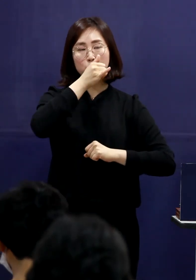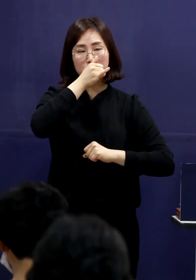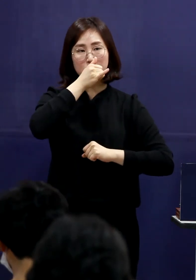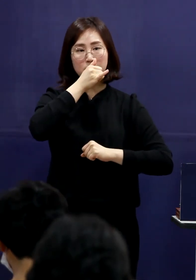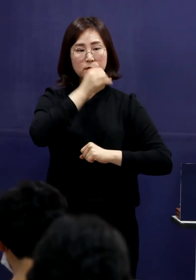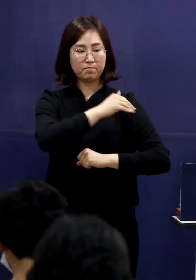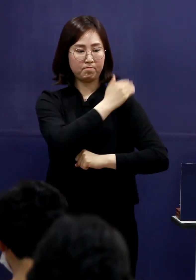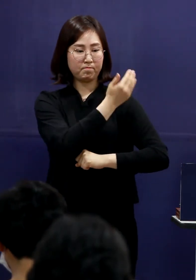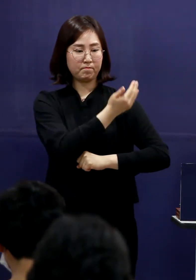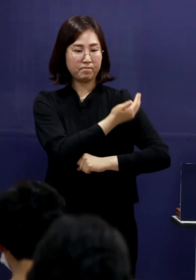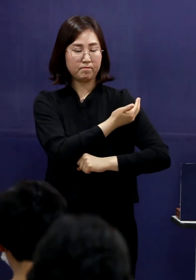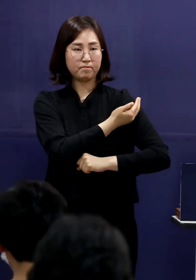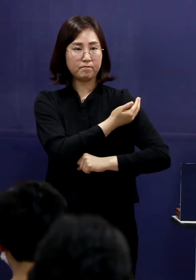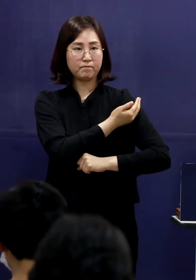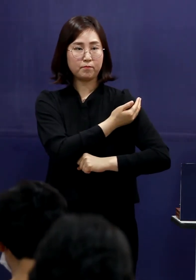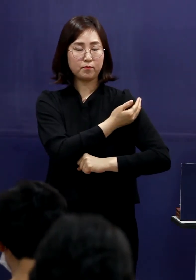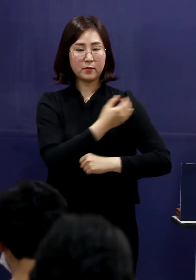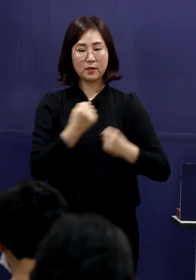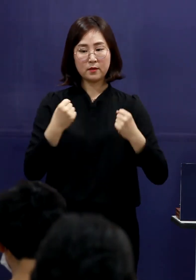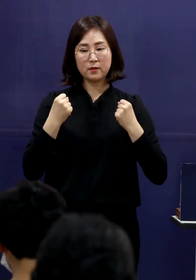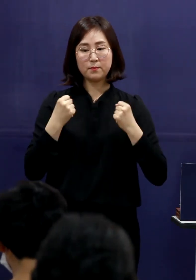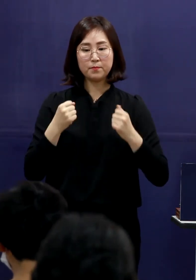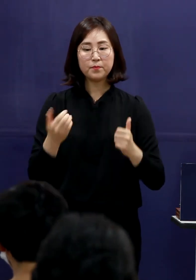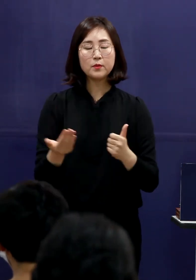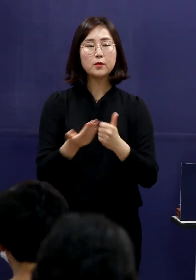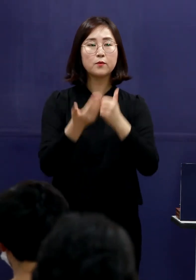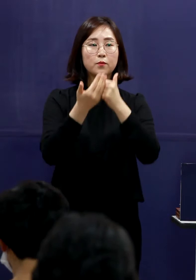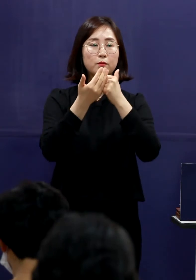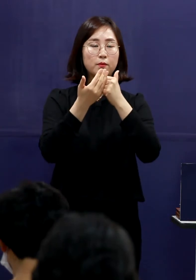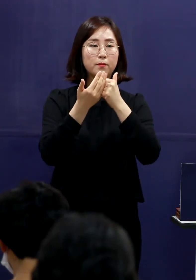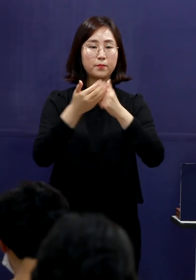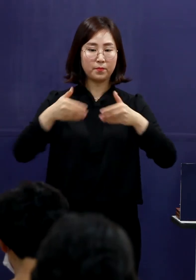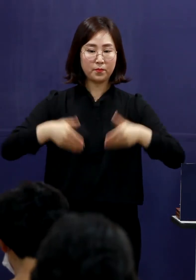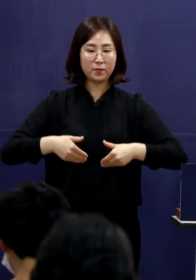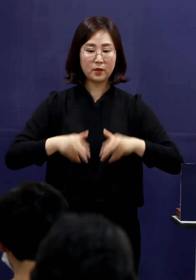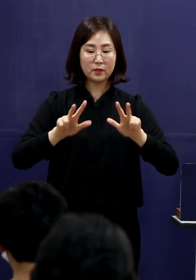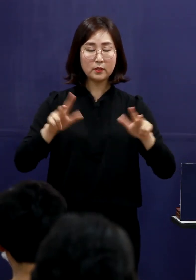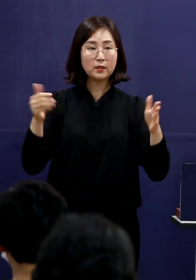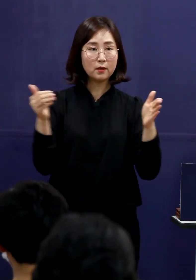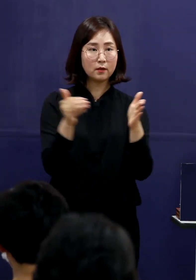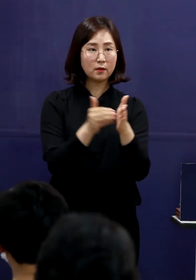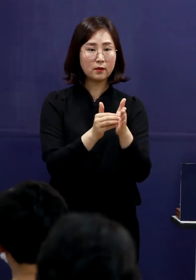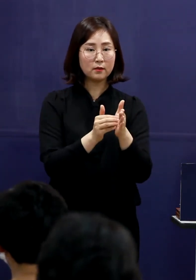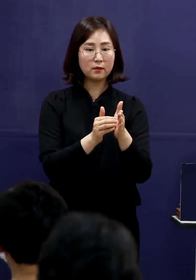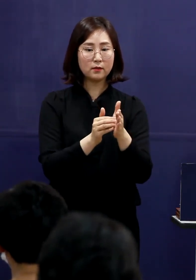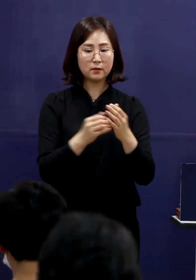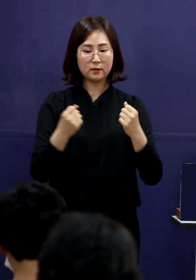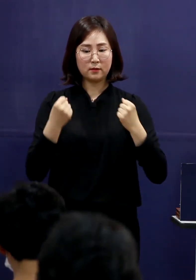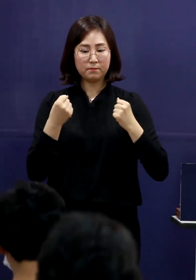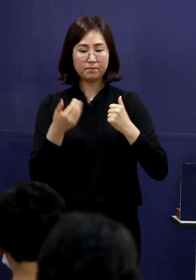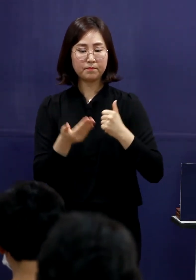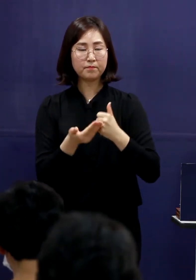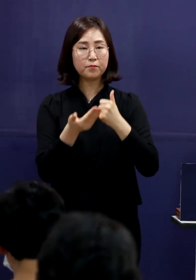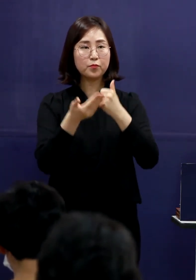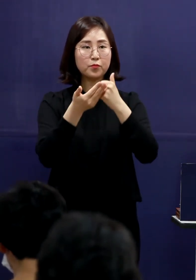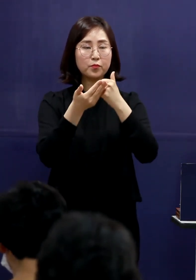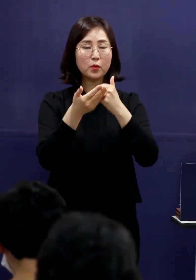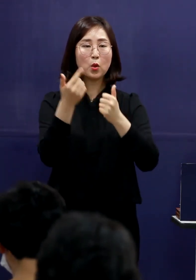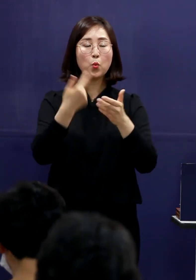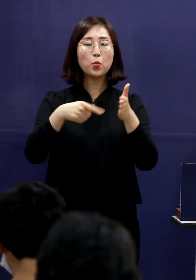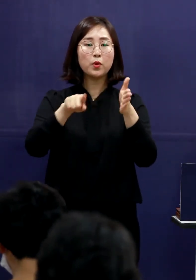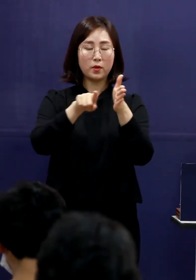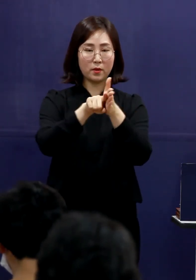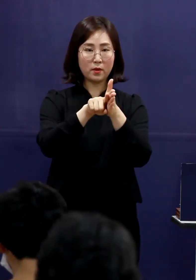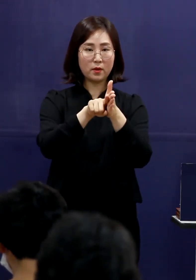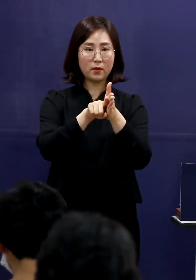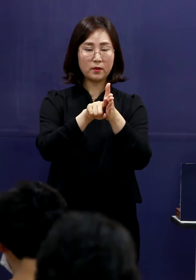역량을 좀 키워줘야 되기 때문에 그동안에 소위 말하는 그 역량을 키우기 위한 인큐베이팅